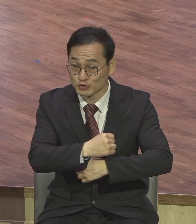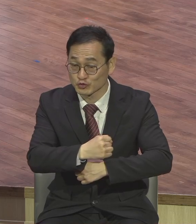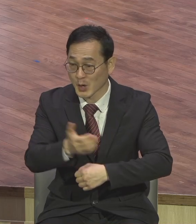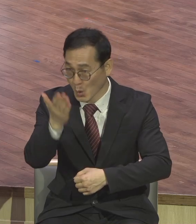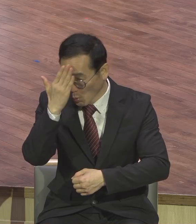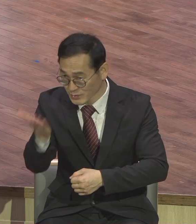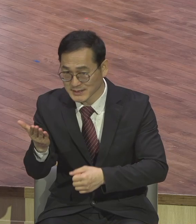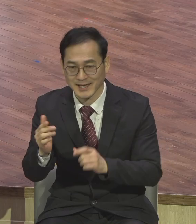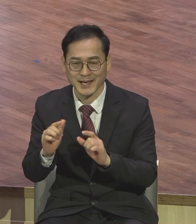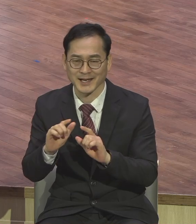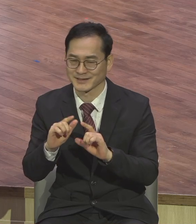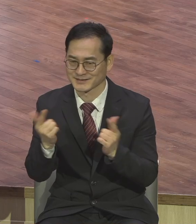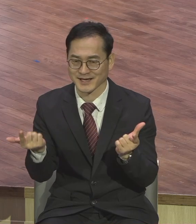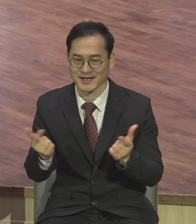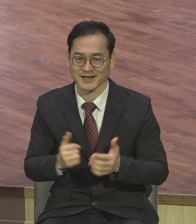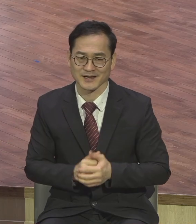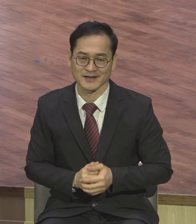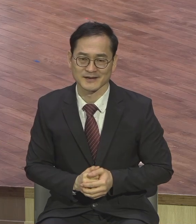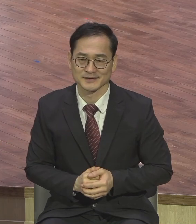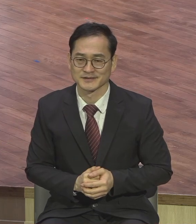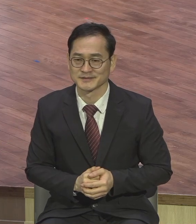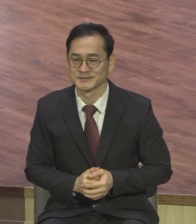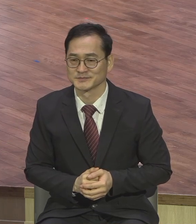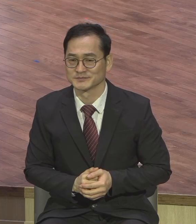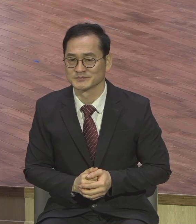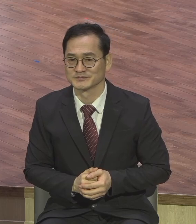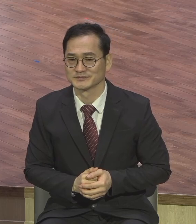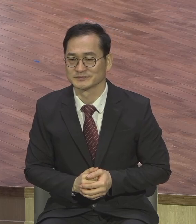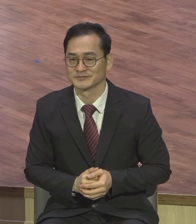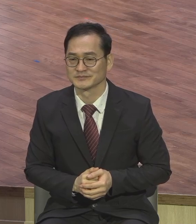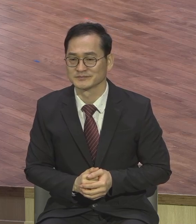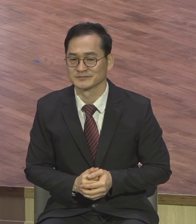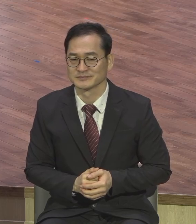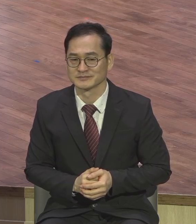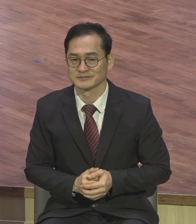다시 말하면 자유는 공짜가 아니다. 그런 뜻이.